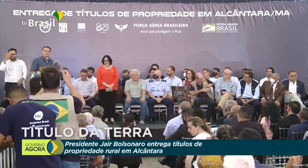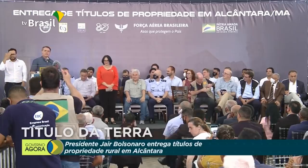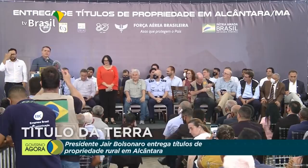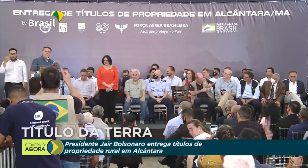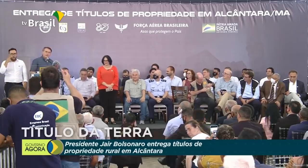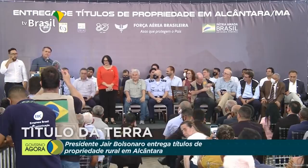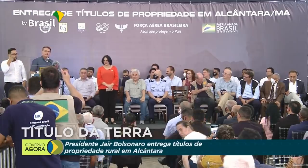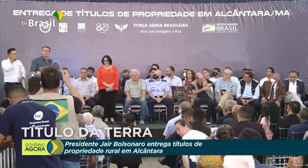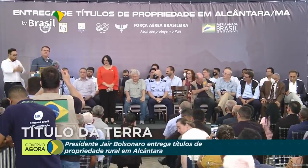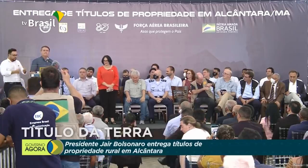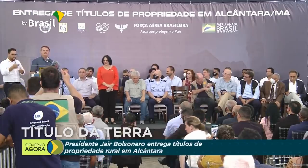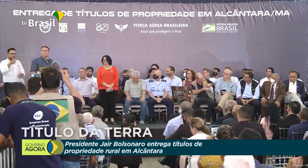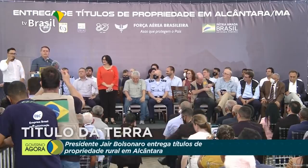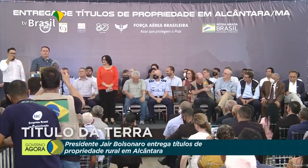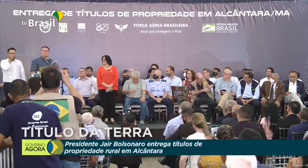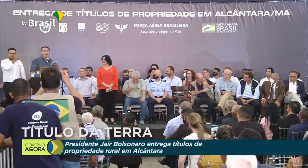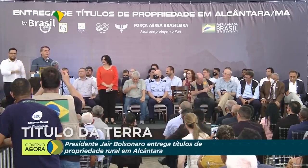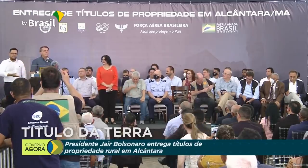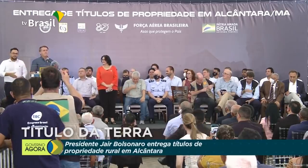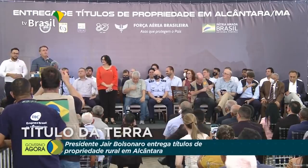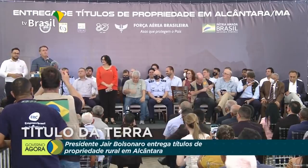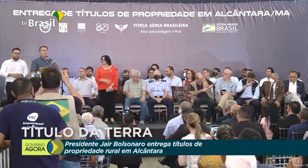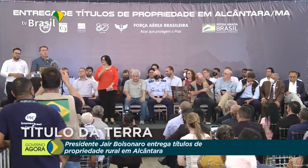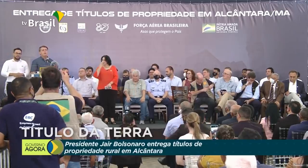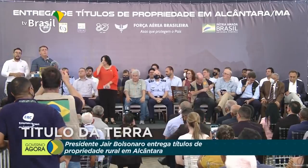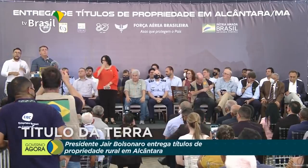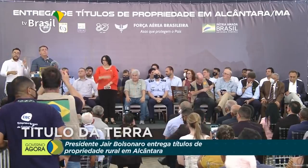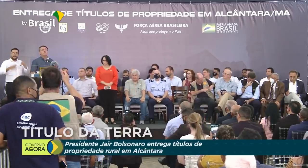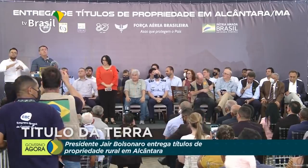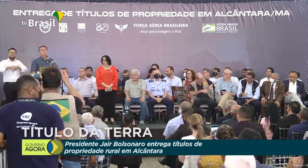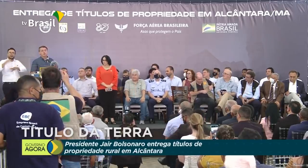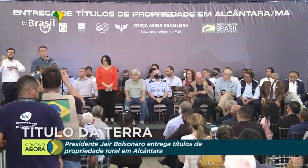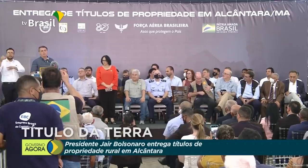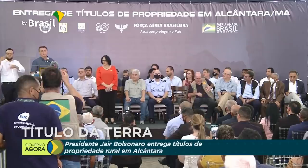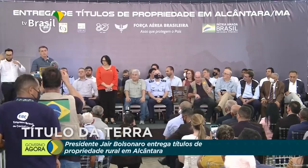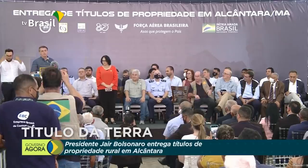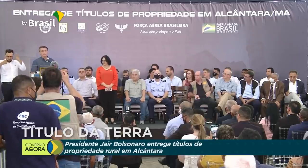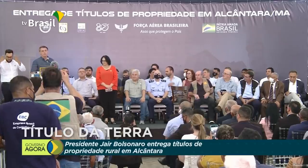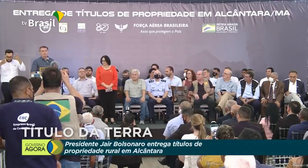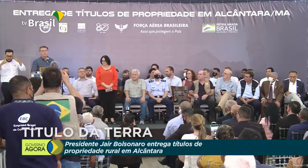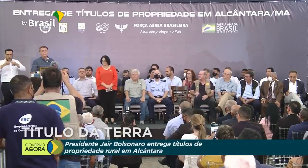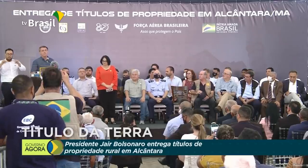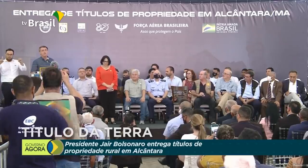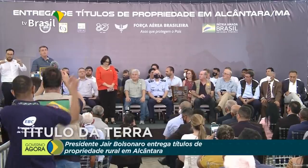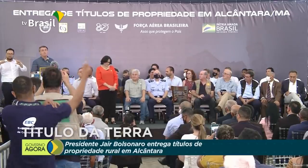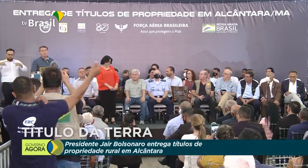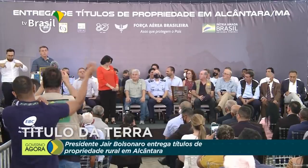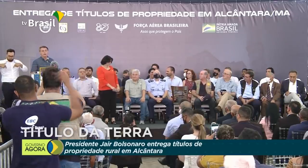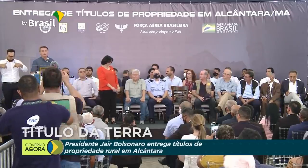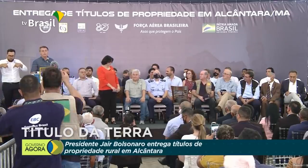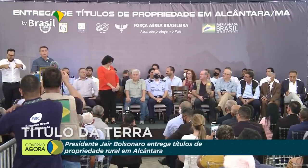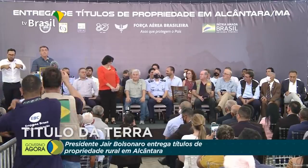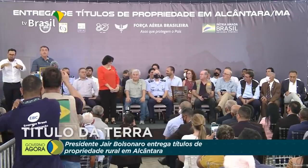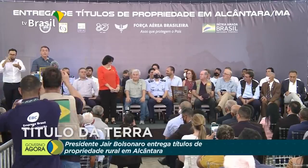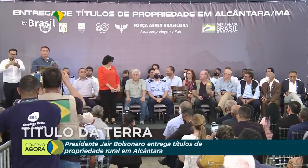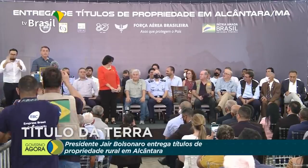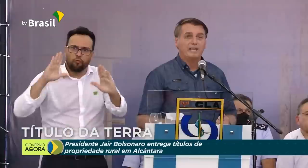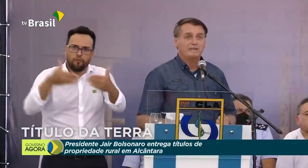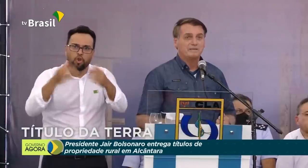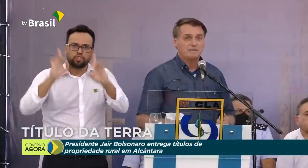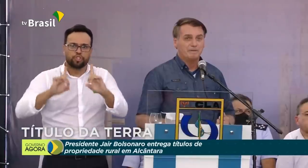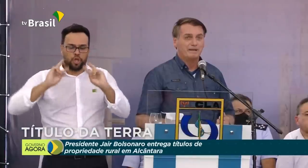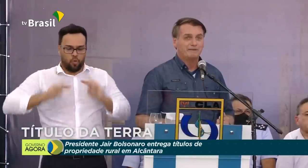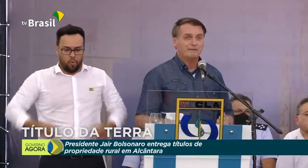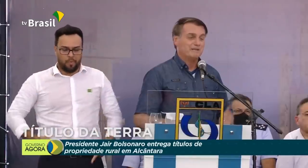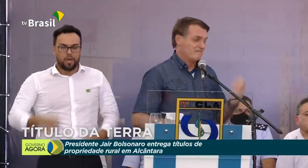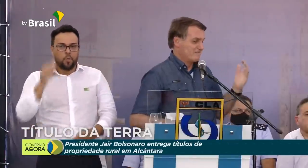Damares. Esta sim tem mais que uma preocupação, um trabalho sólido, voltado para os direitos humanos, para a mulher